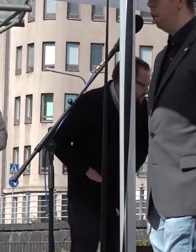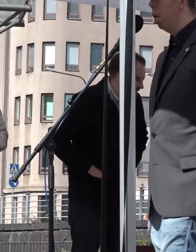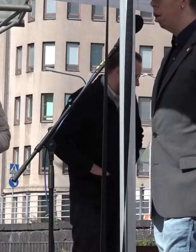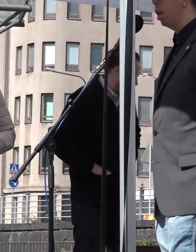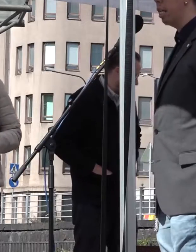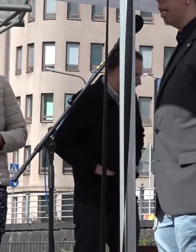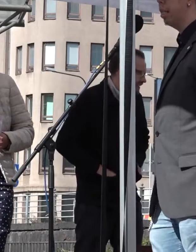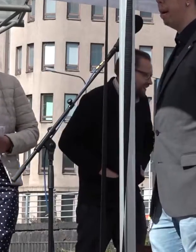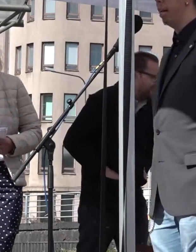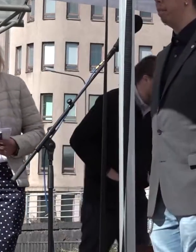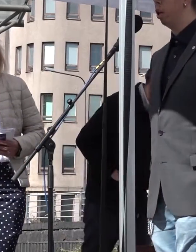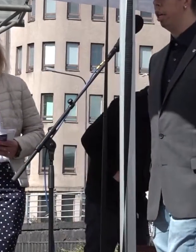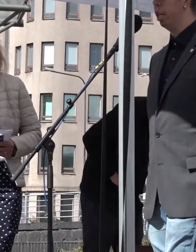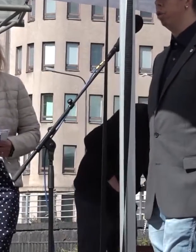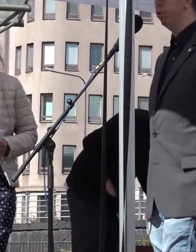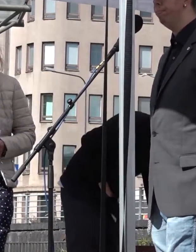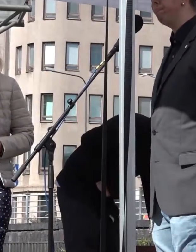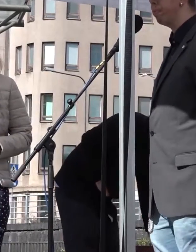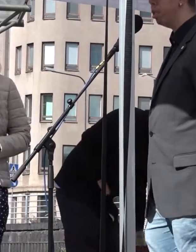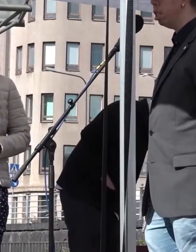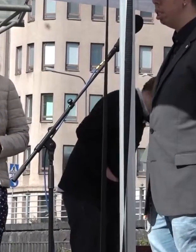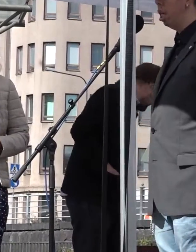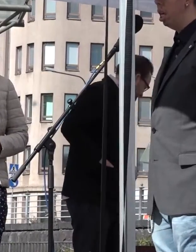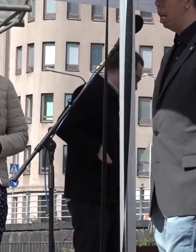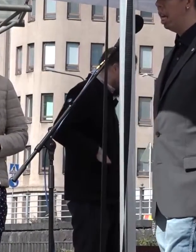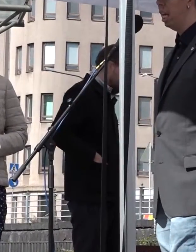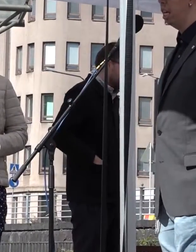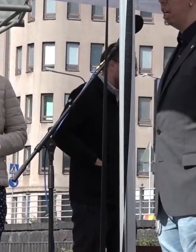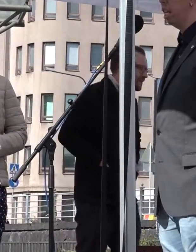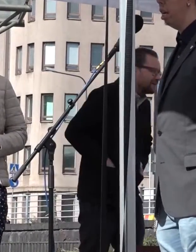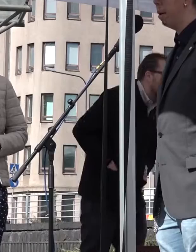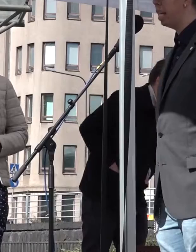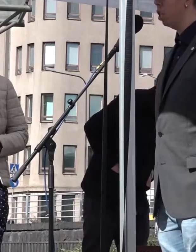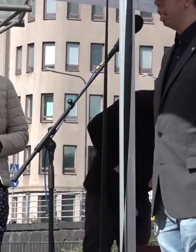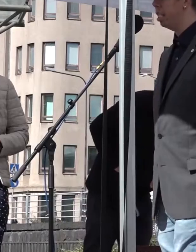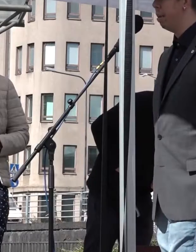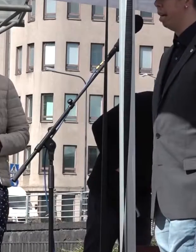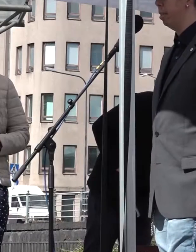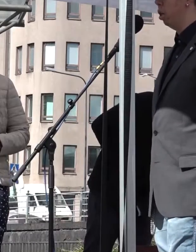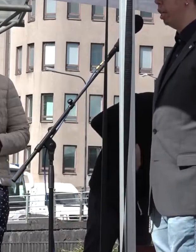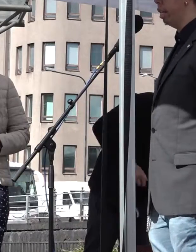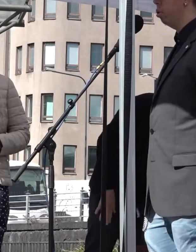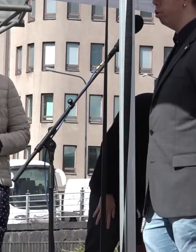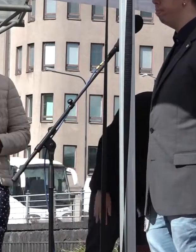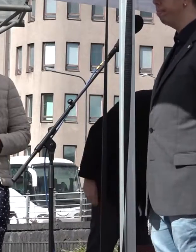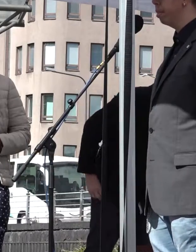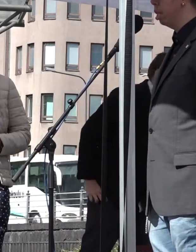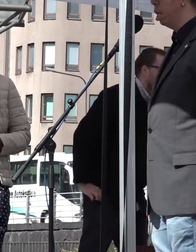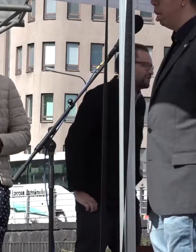YK-sopimuksessa? No, että itsemääräämisoikeus. Eli kaikilla pitäisi olla